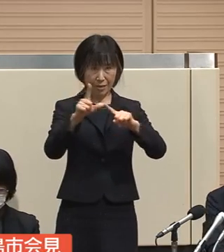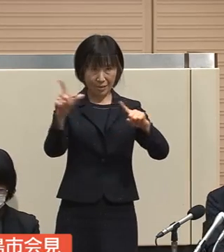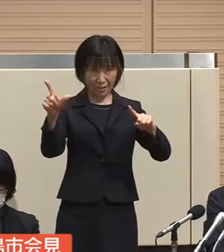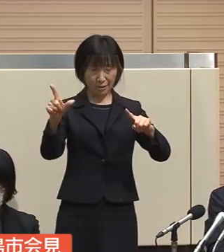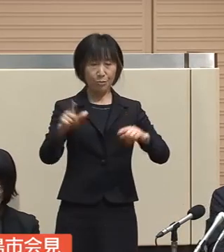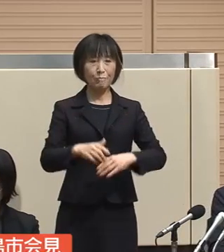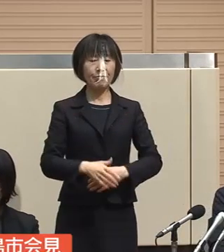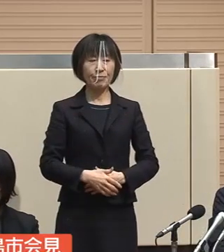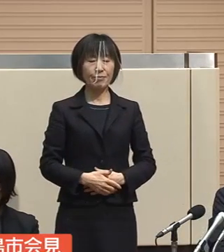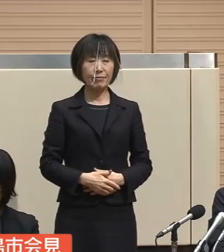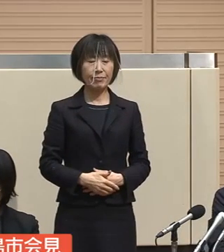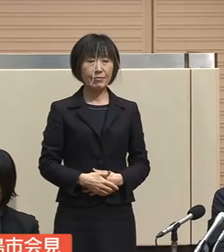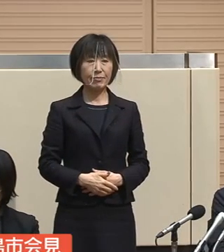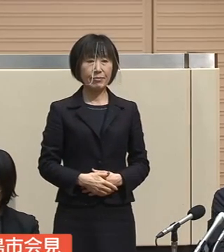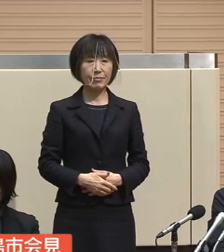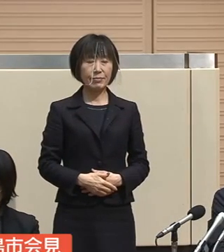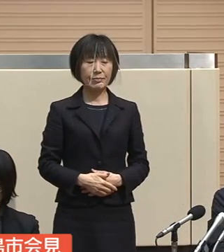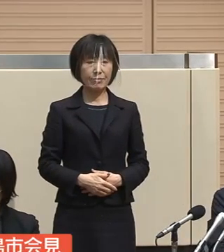はい、